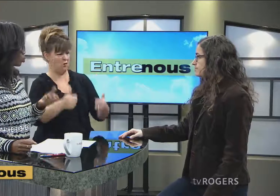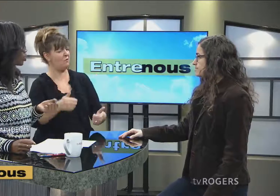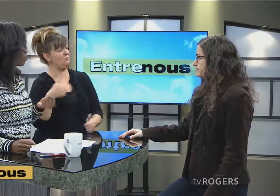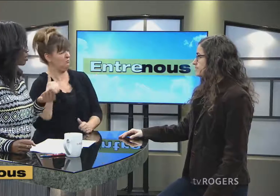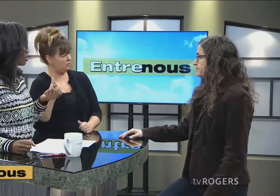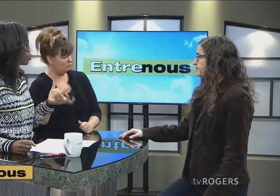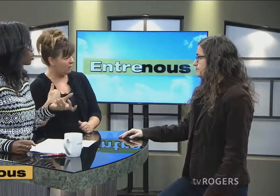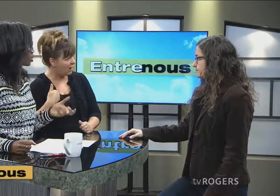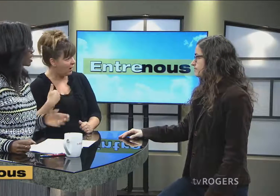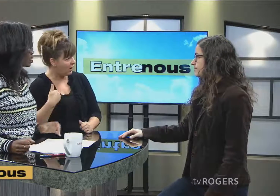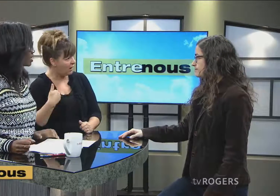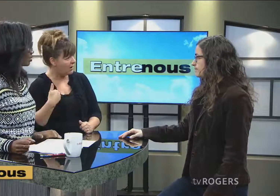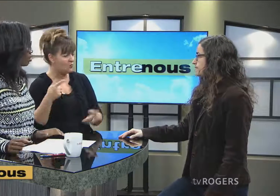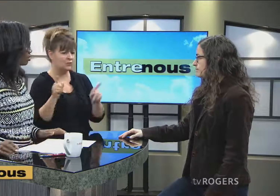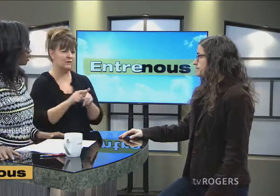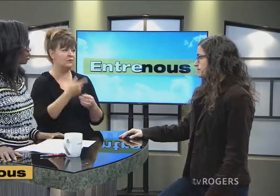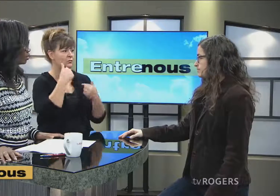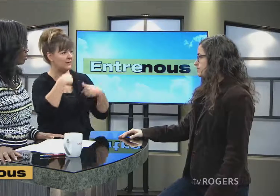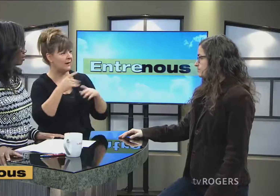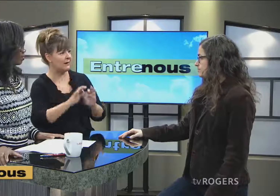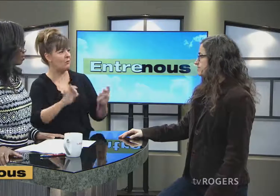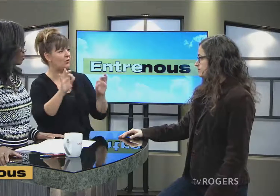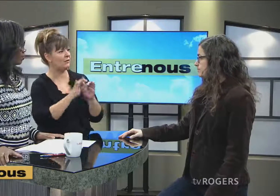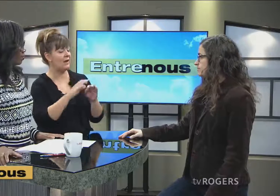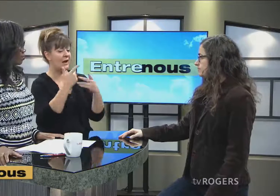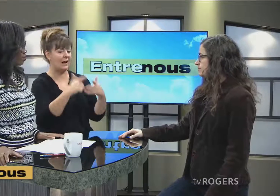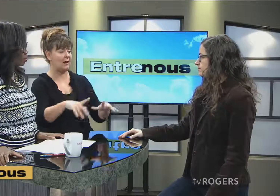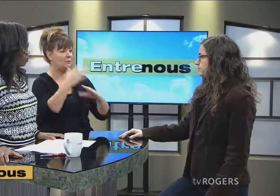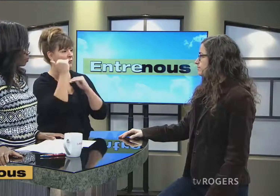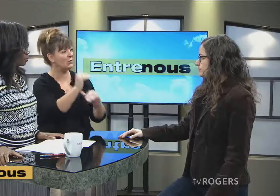Et surtout l'importance de protéger cette langue-là.